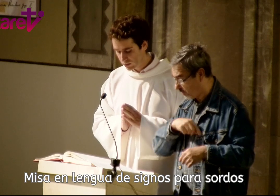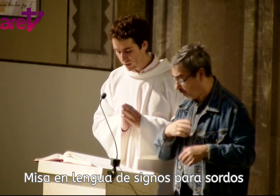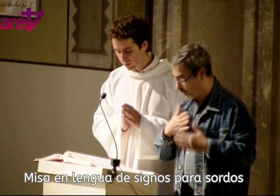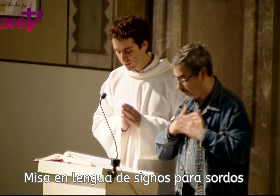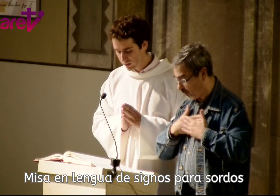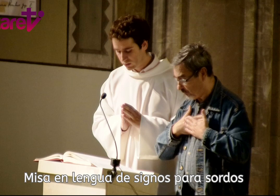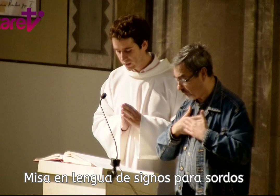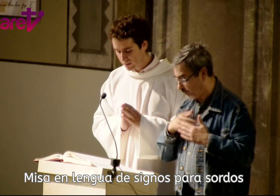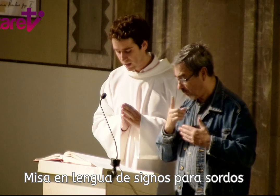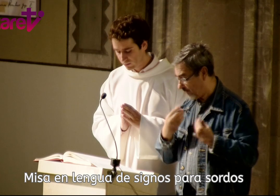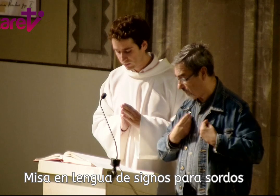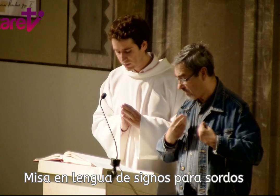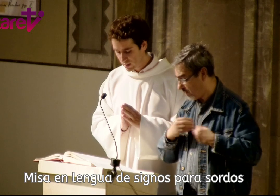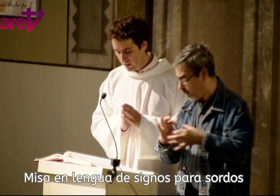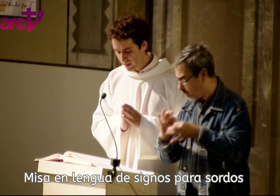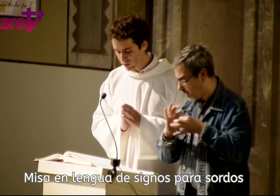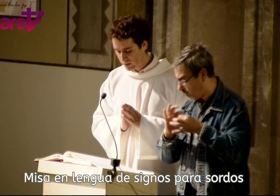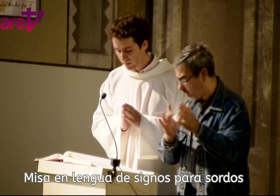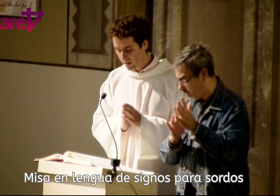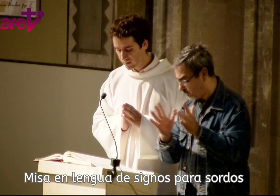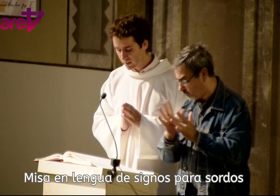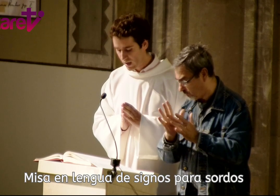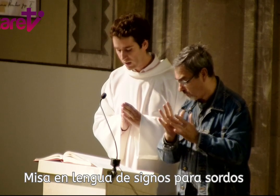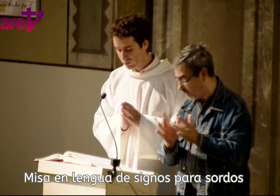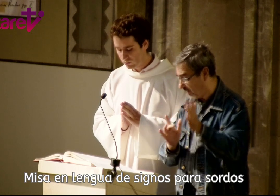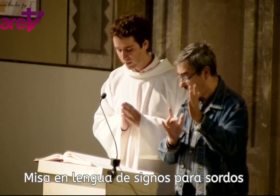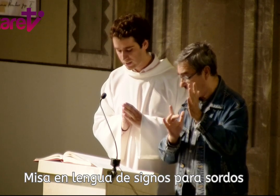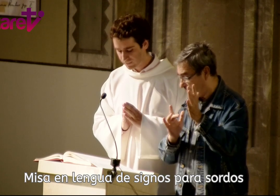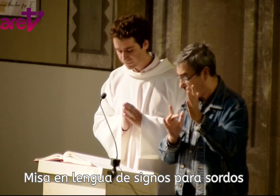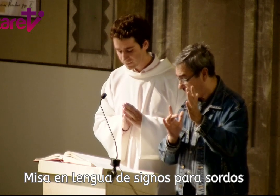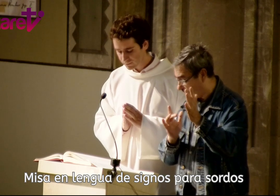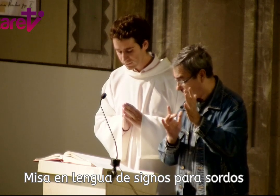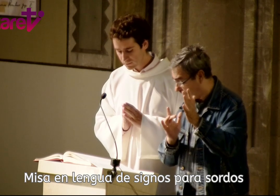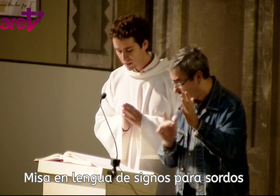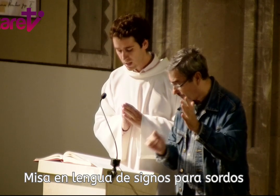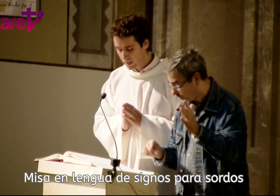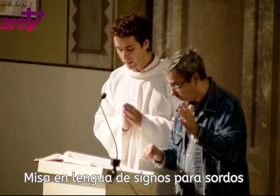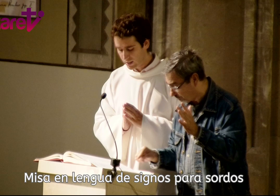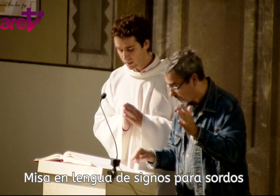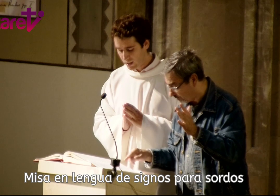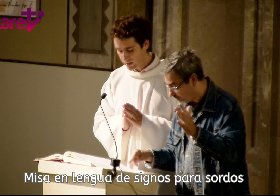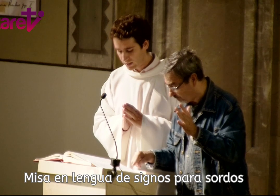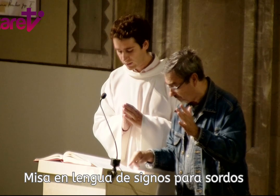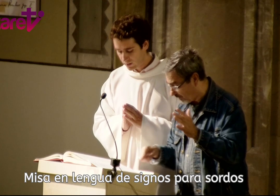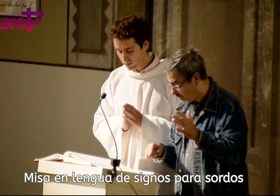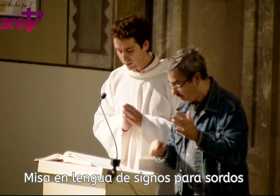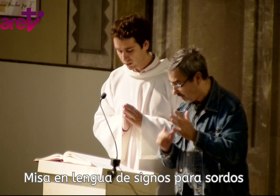la condición de esclavo, hecho semejante a los hombres. Y así,